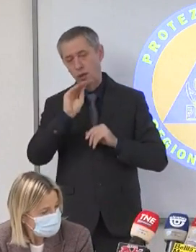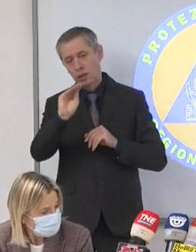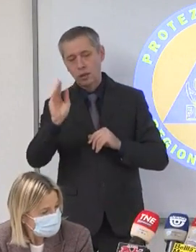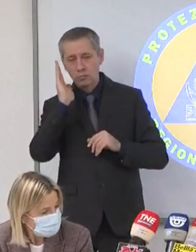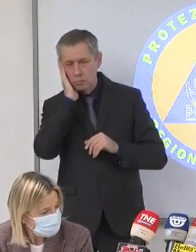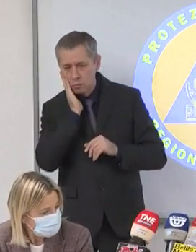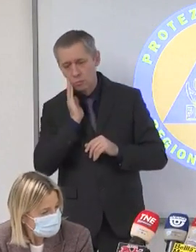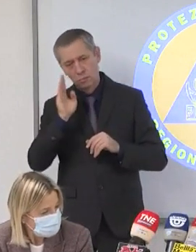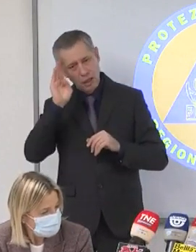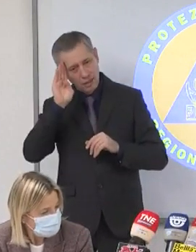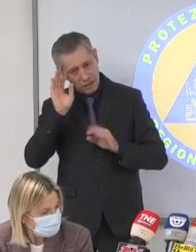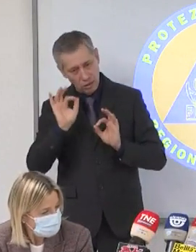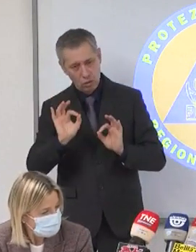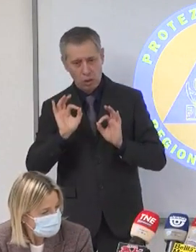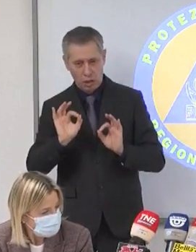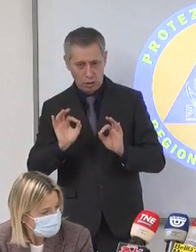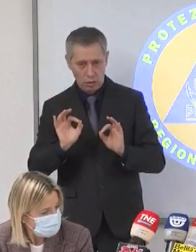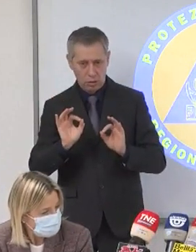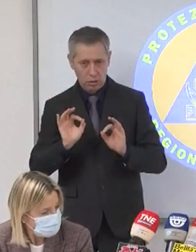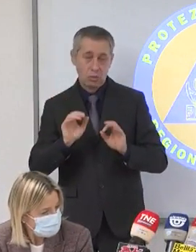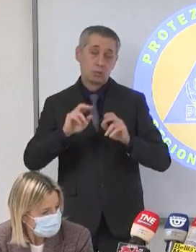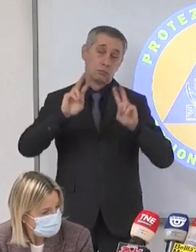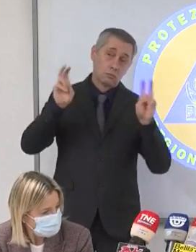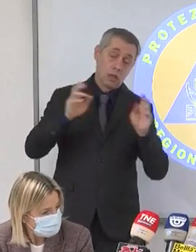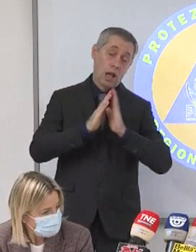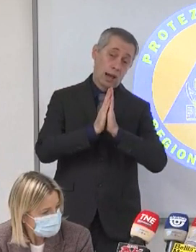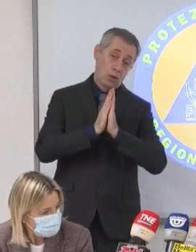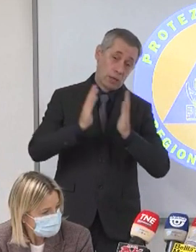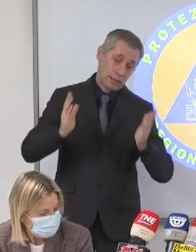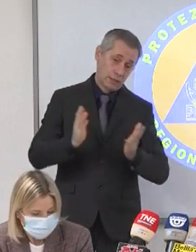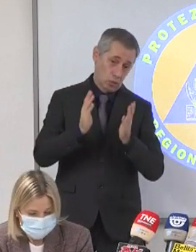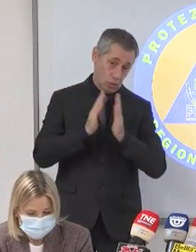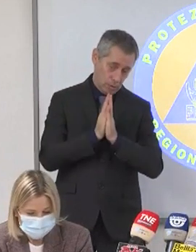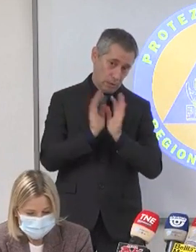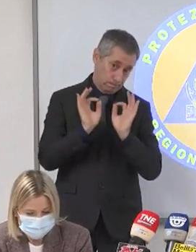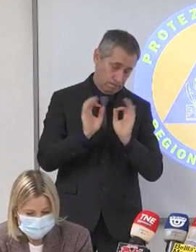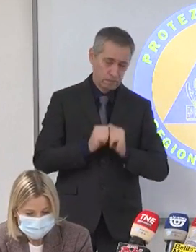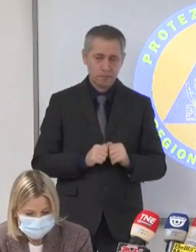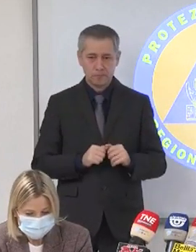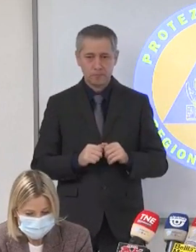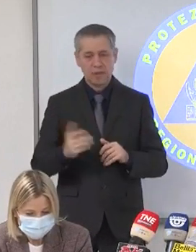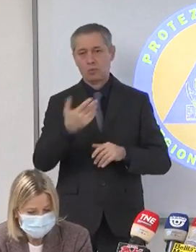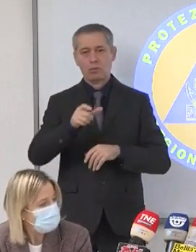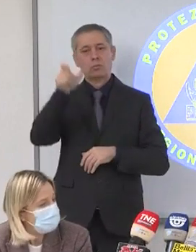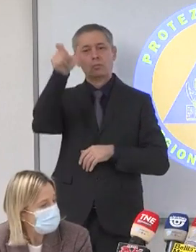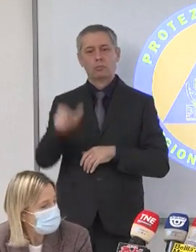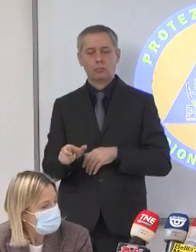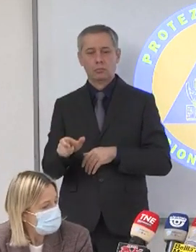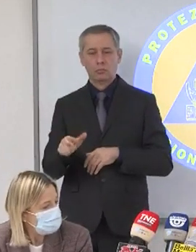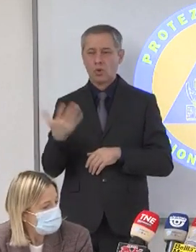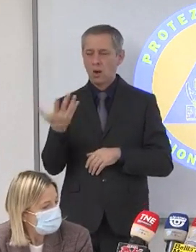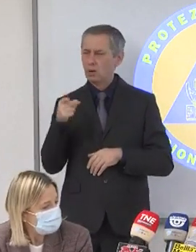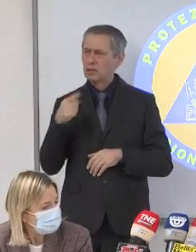abbiamo voluto introdurre come raccomandazione allora se una persona che sa qualcosa che non